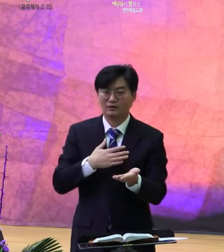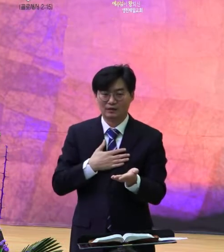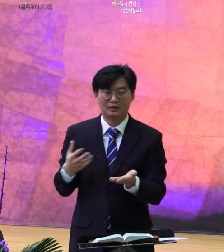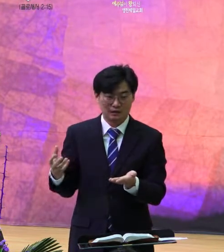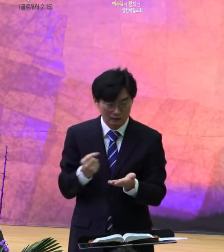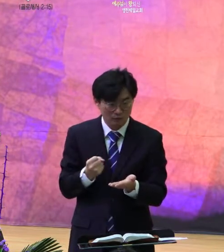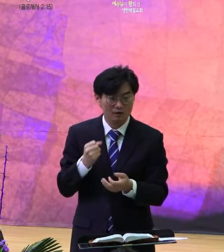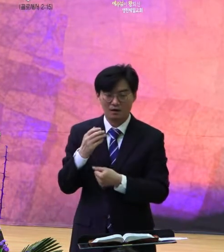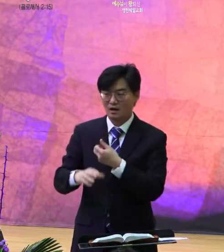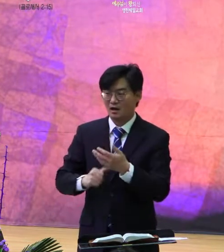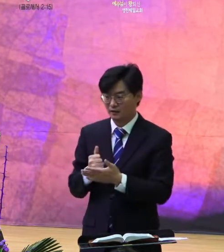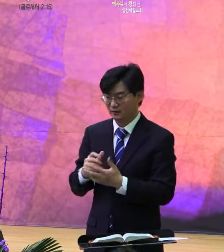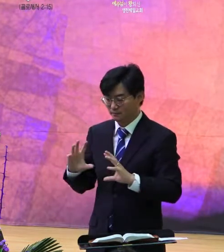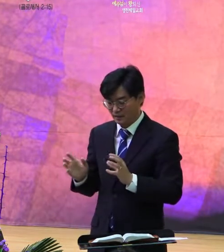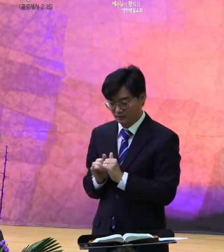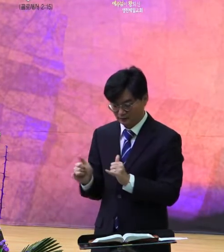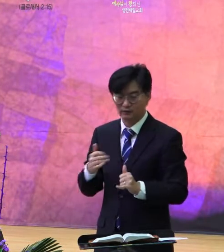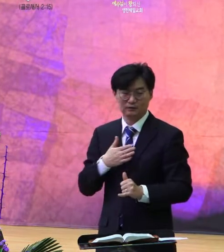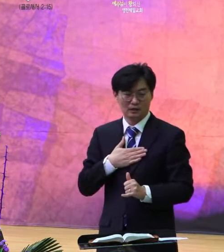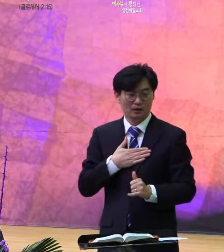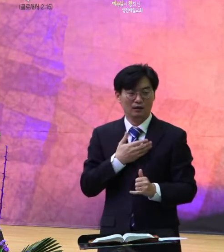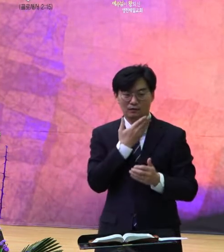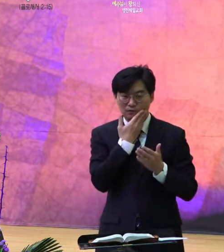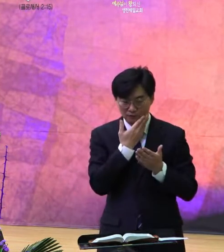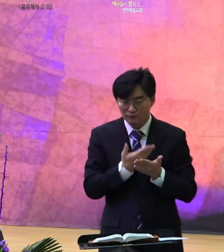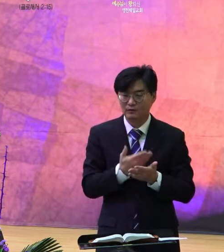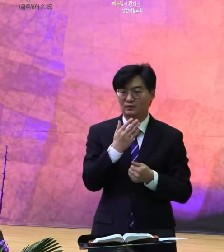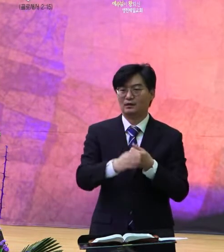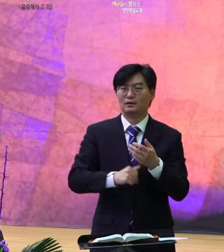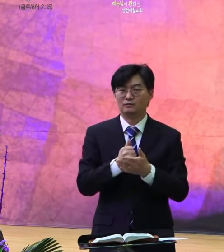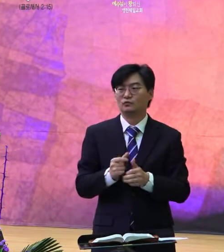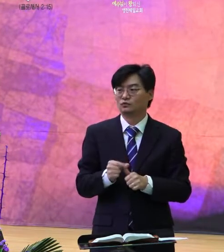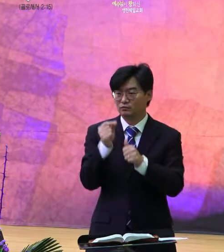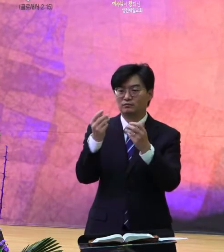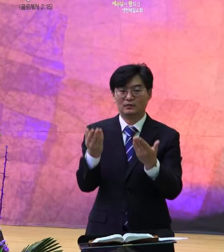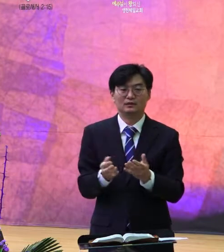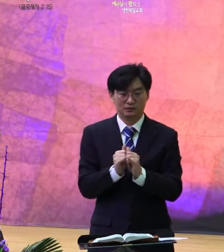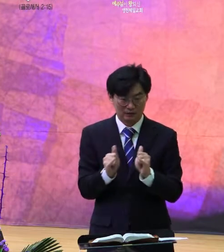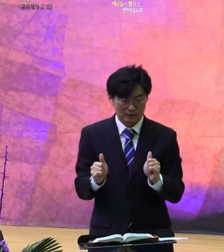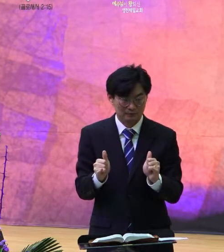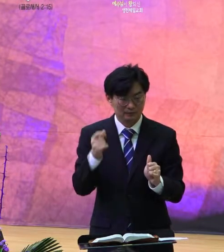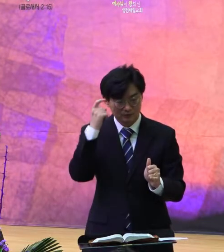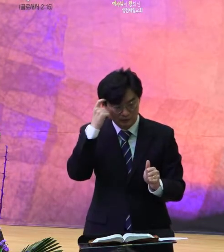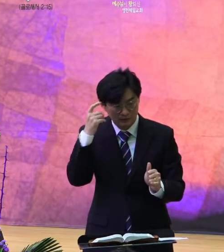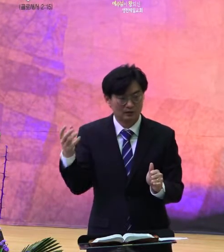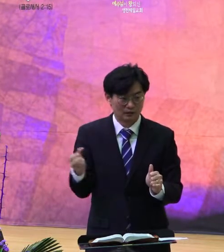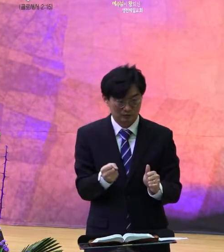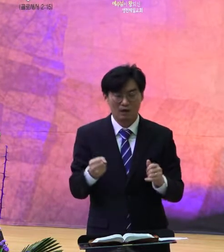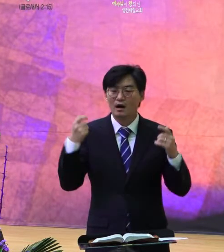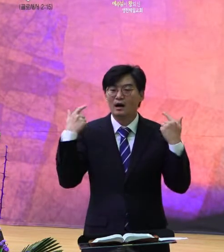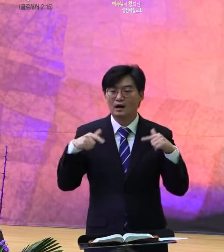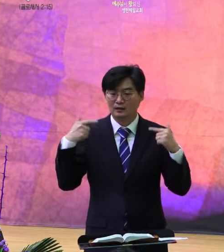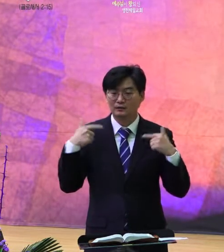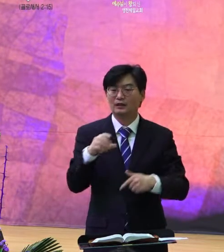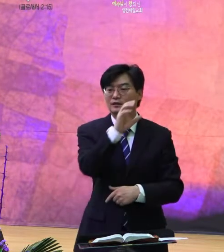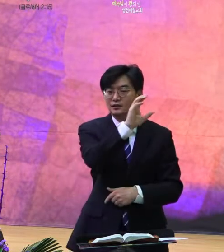하나님의 새로운 은혜 가운데 살아가게 되기를 소망합니다. 항상 십자가를 생각하고 십자가를 마음에